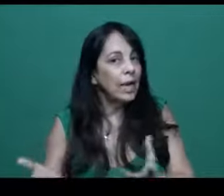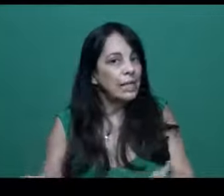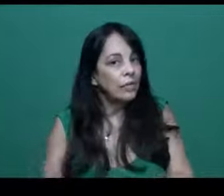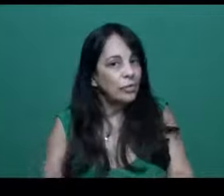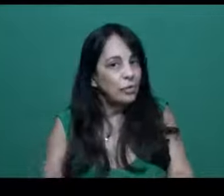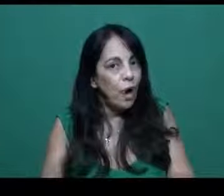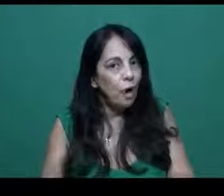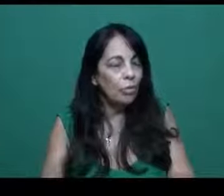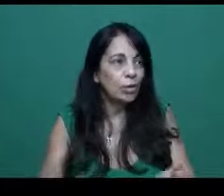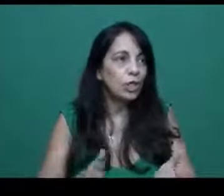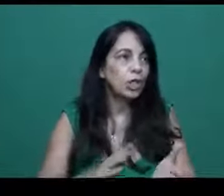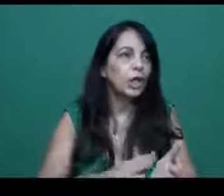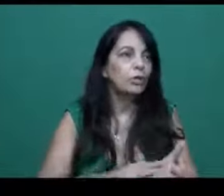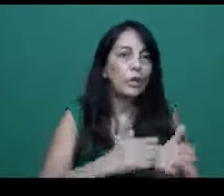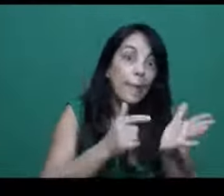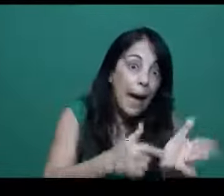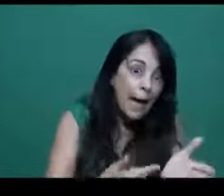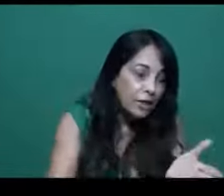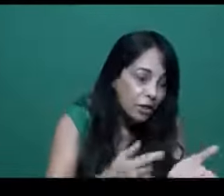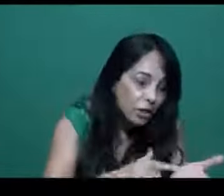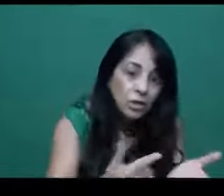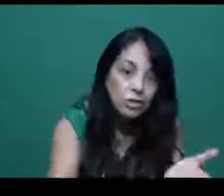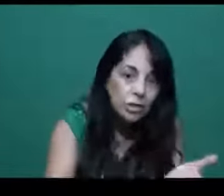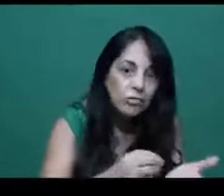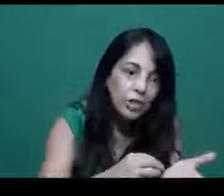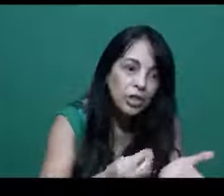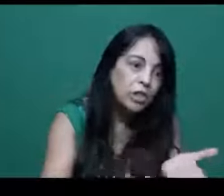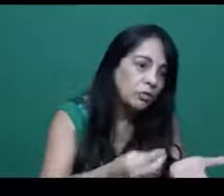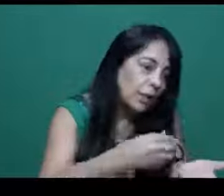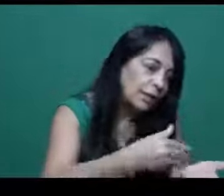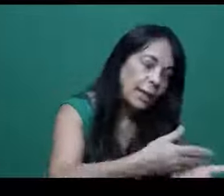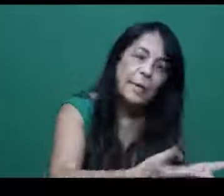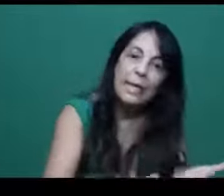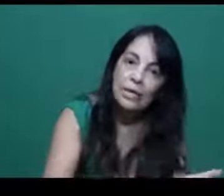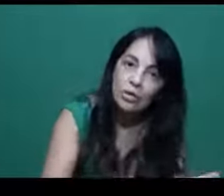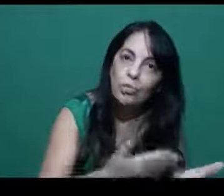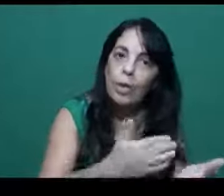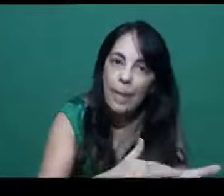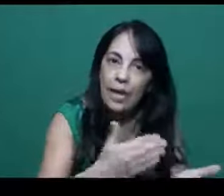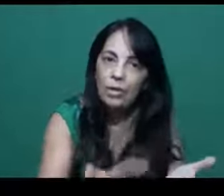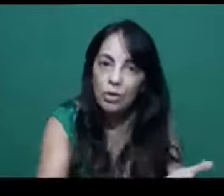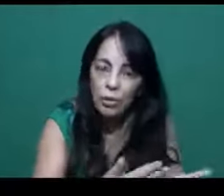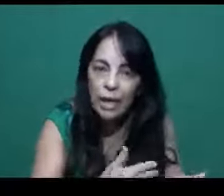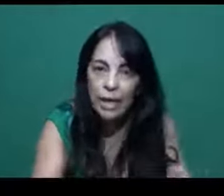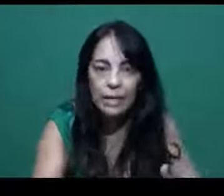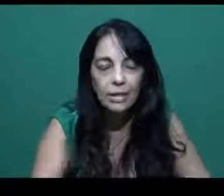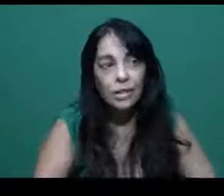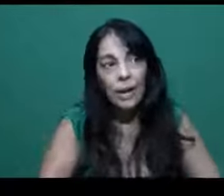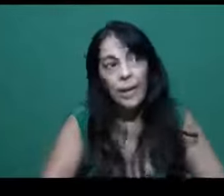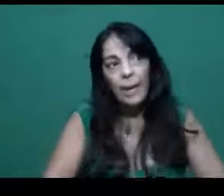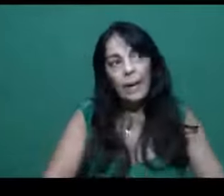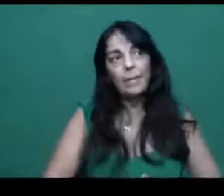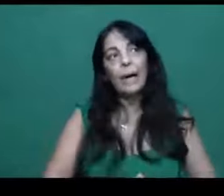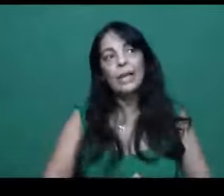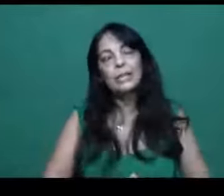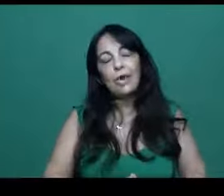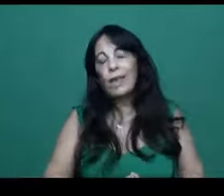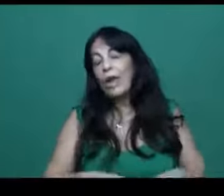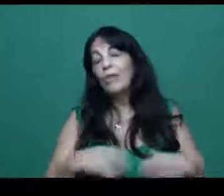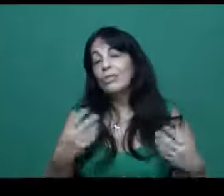comunicação visual, mostrando imagens, dividindo a interpretação de uma imagem com eles. Mas houveram alguns